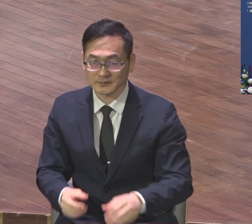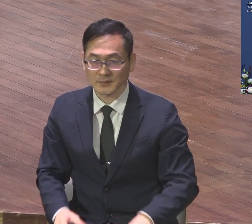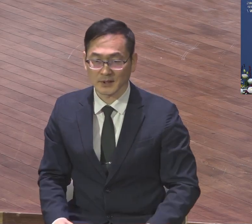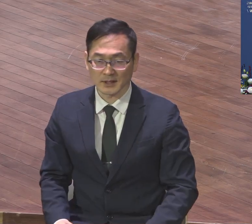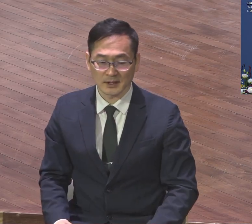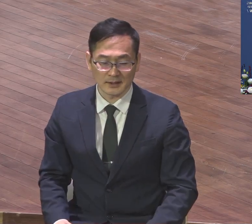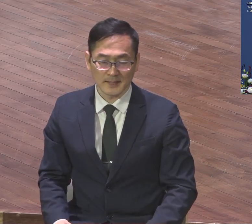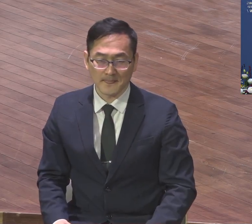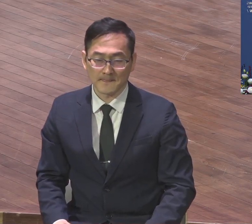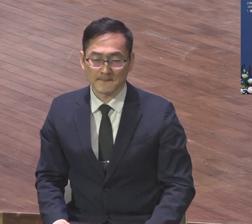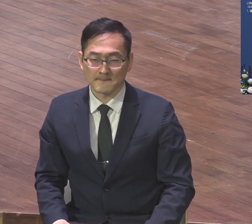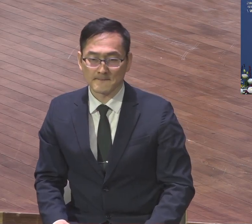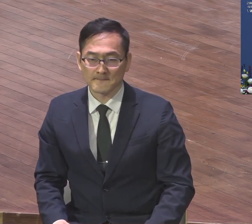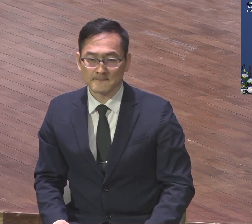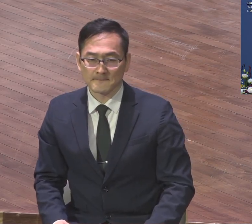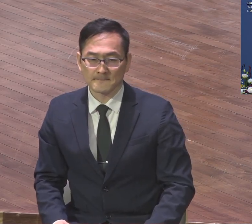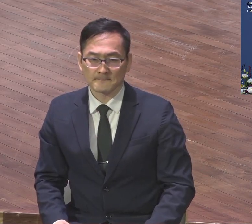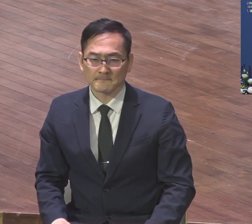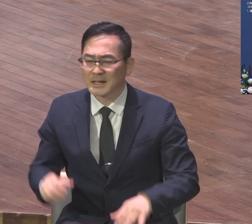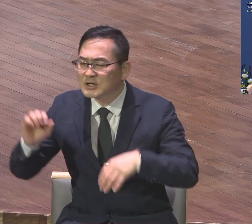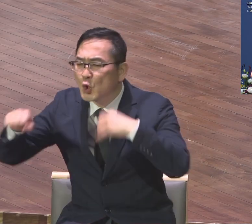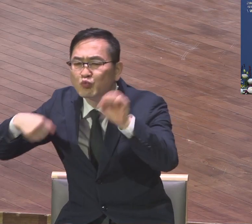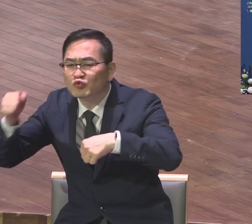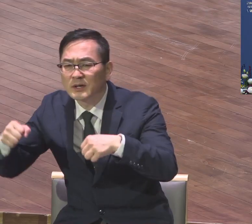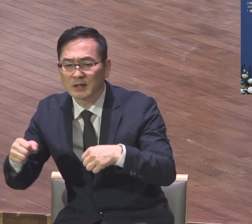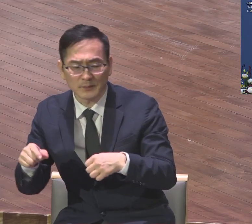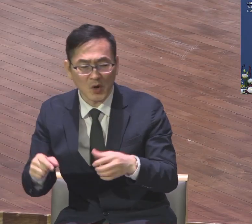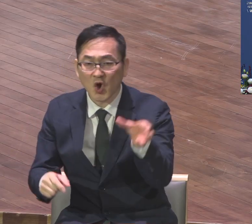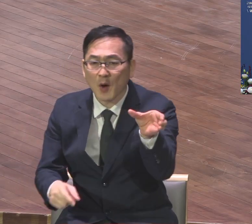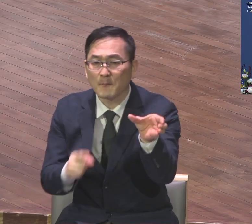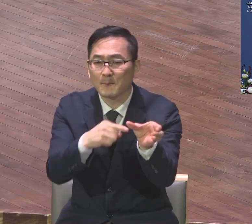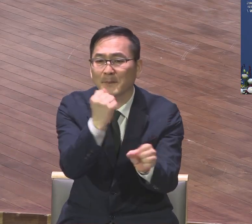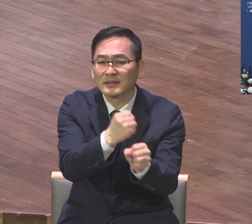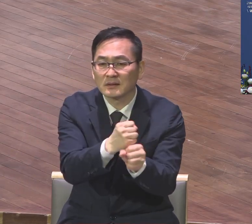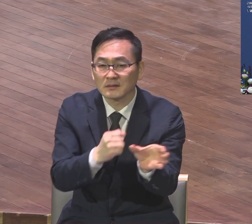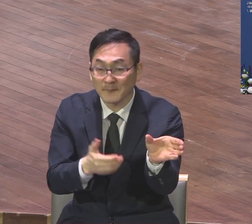인간을 조금만 생각해 보라고. 어떤 짐승이 이런 물컵을 만들 수 있어요?